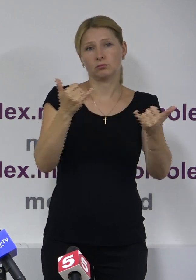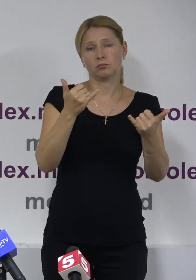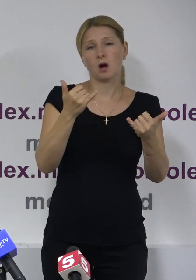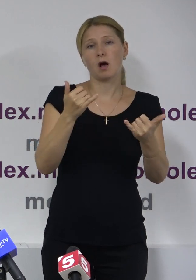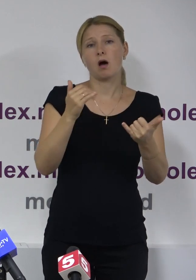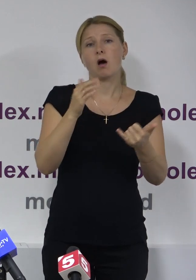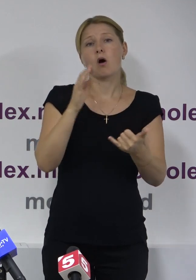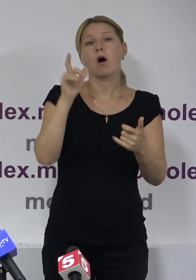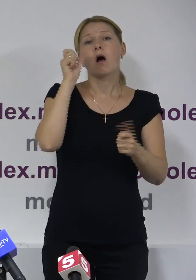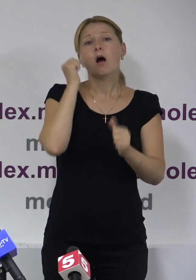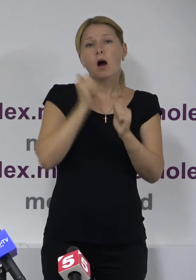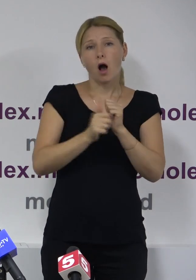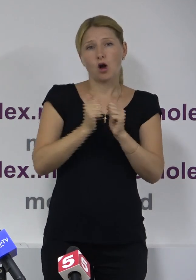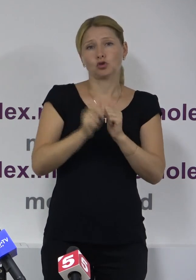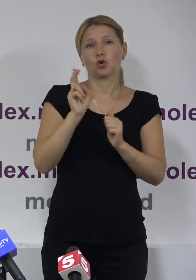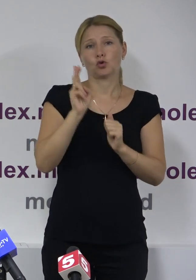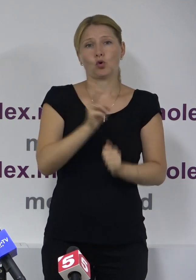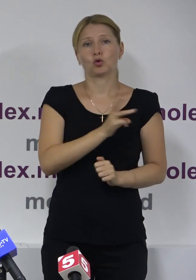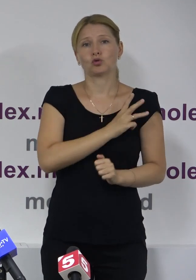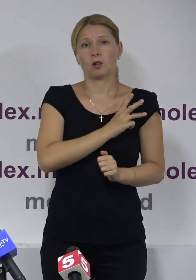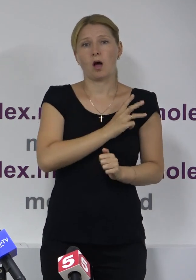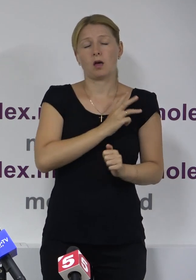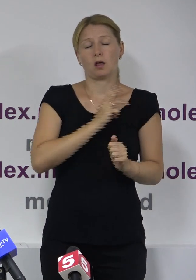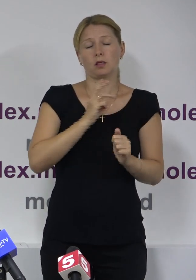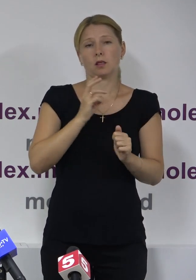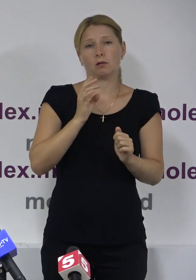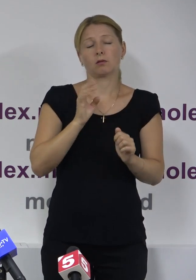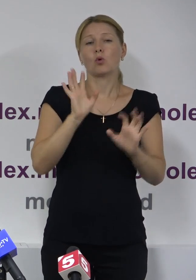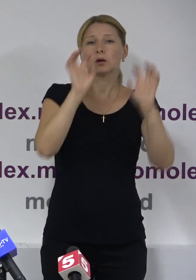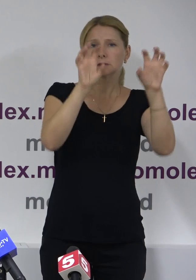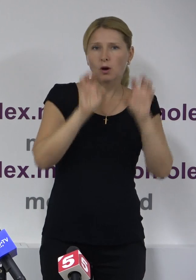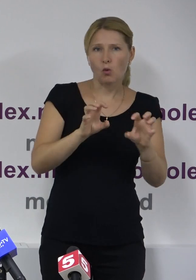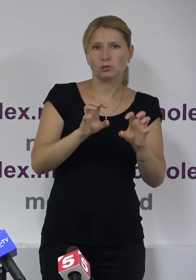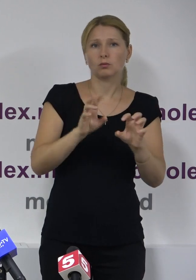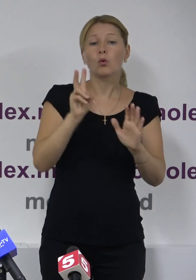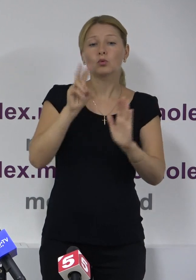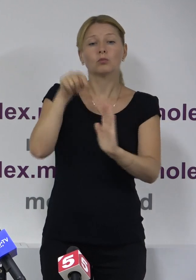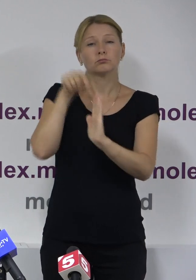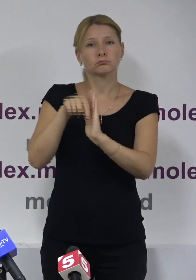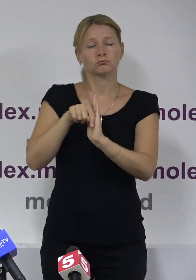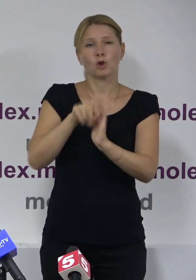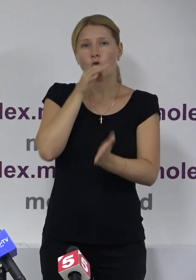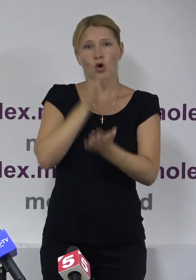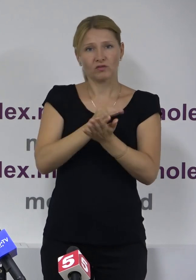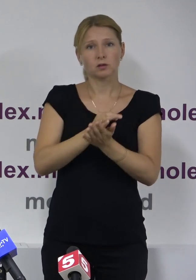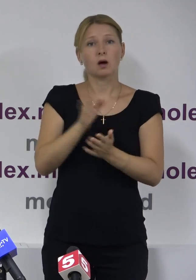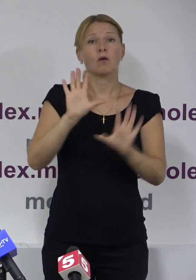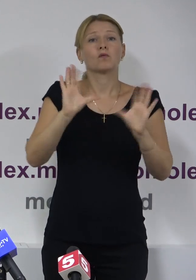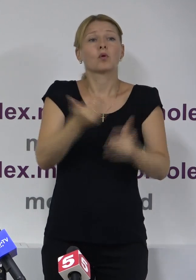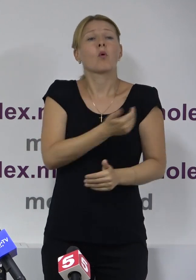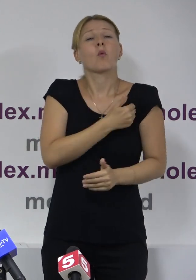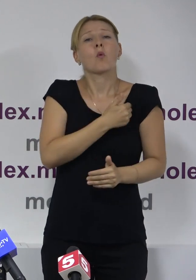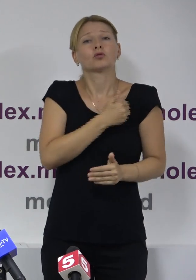la solicitare, doar organelor de drept și organelor electorale, în cazurile în care o vor solicita